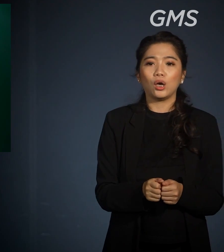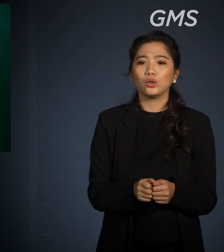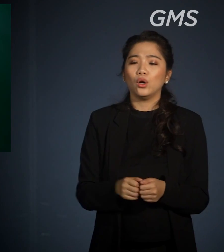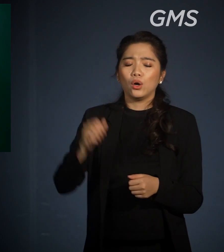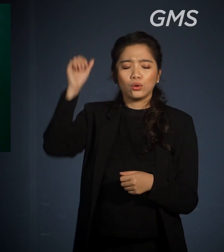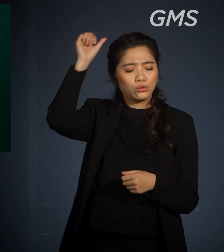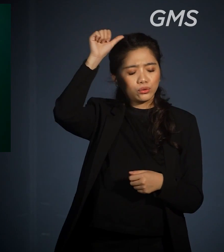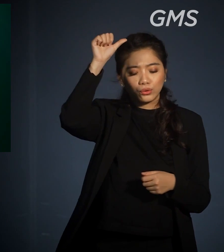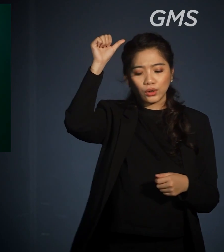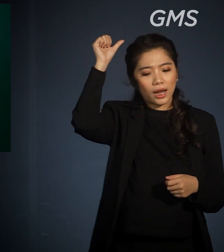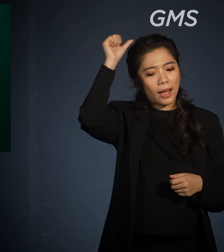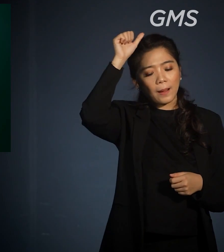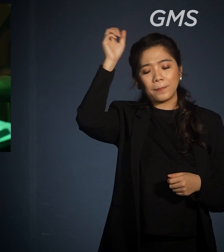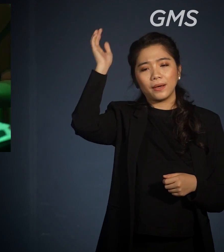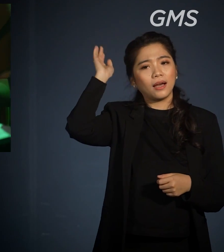dengan